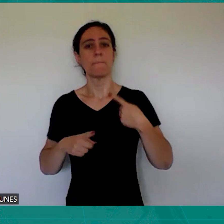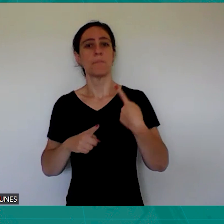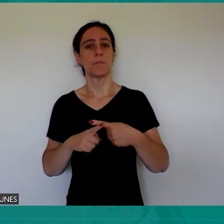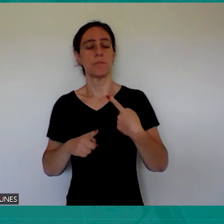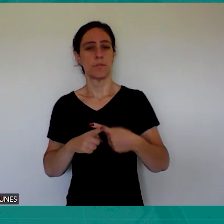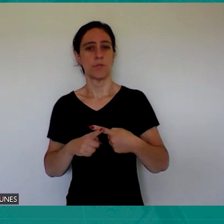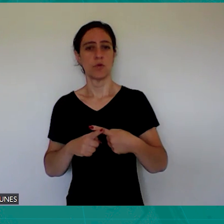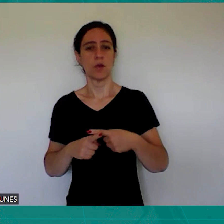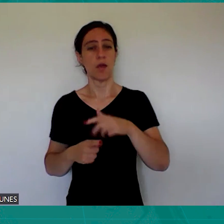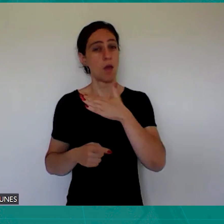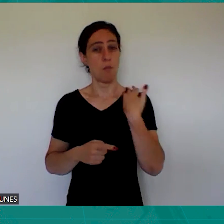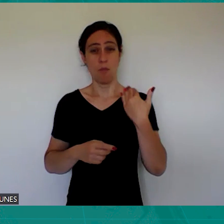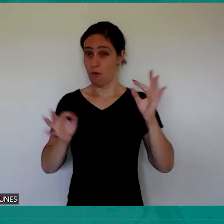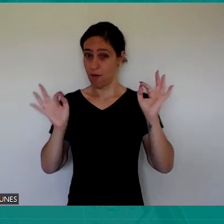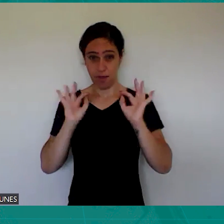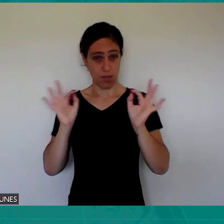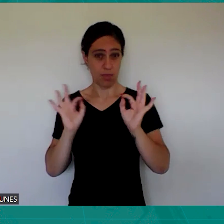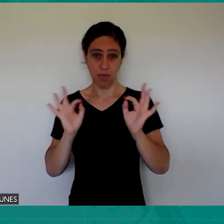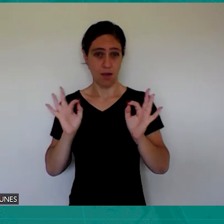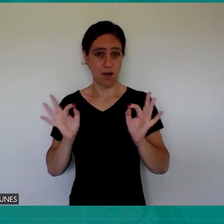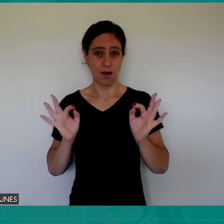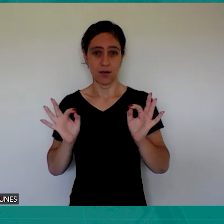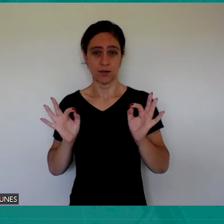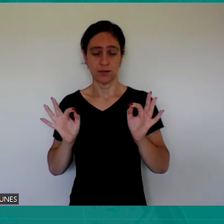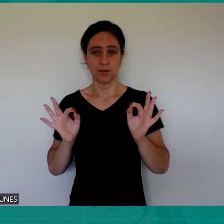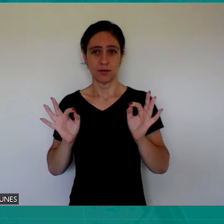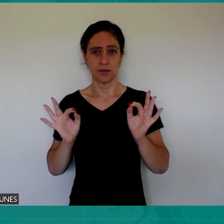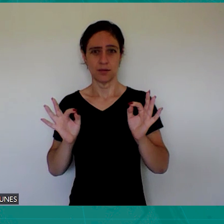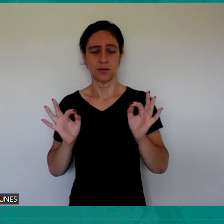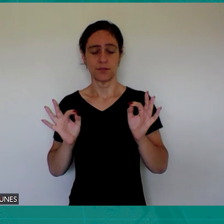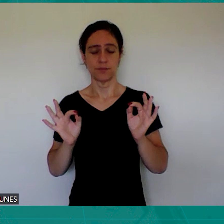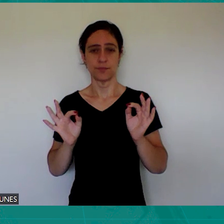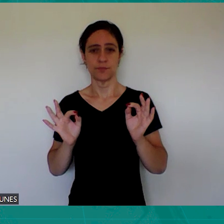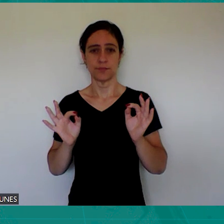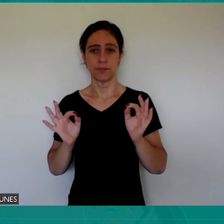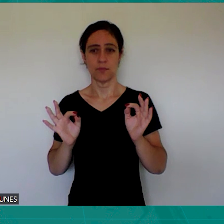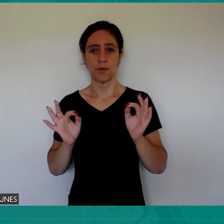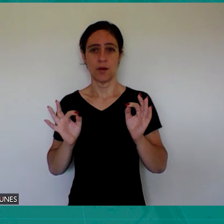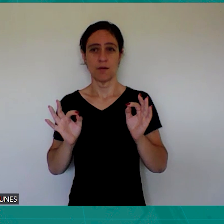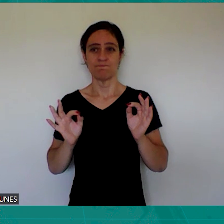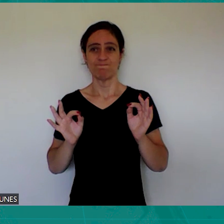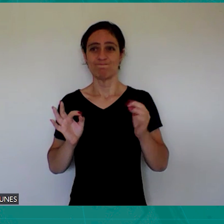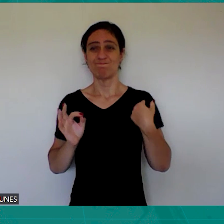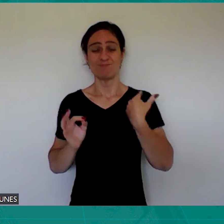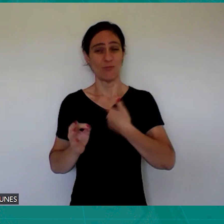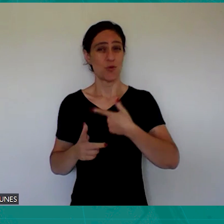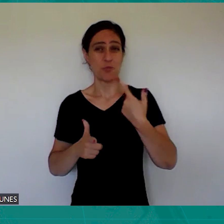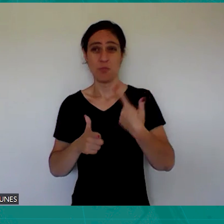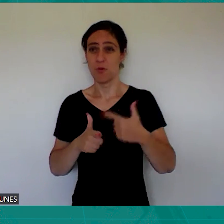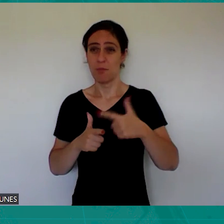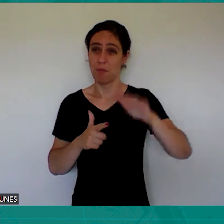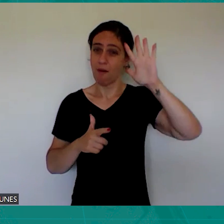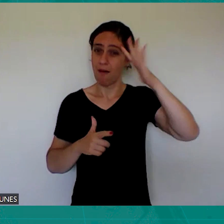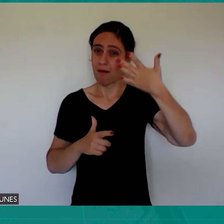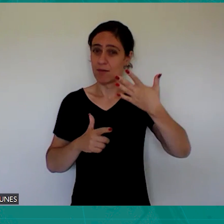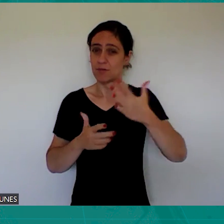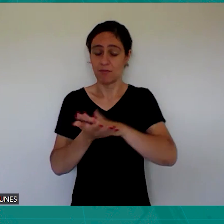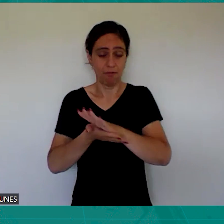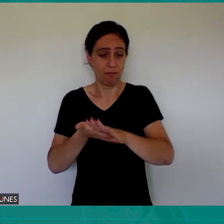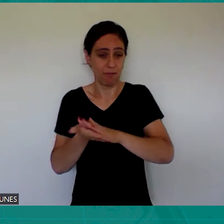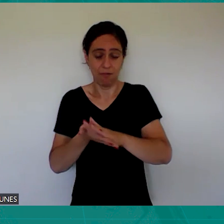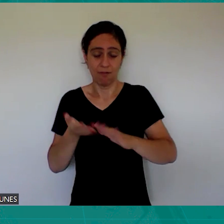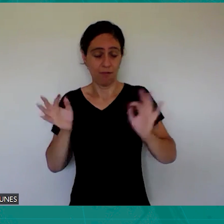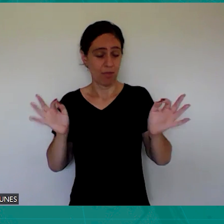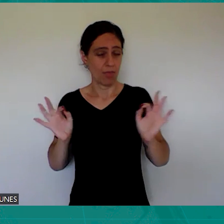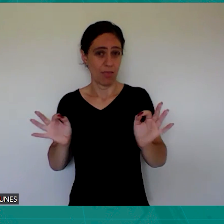morresse, irmãos, não teria solução para os nossos problemas. não